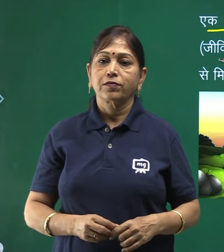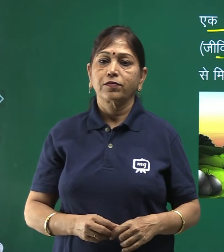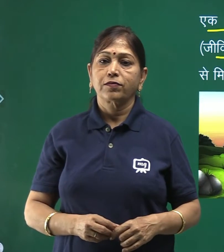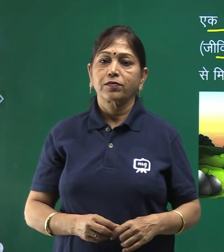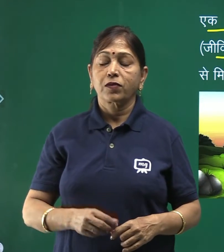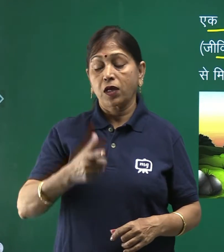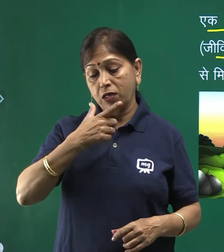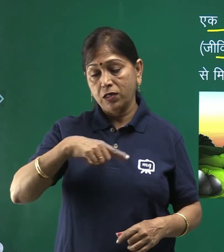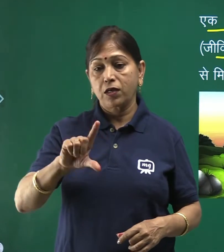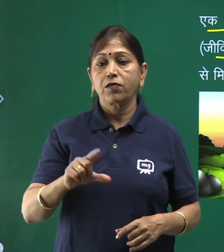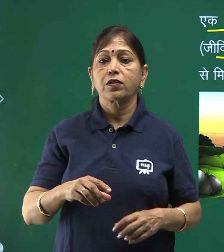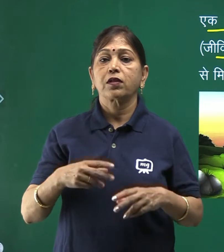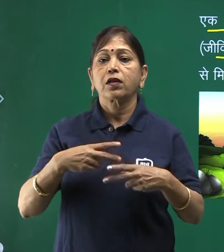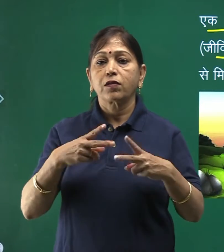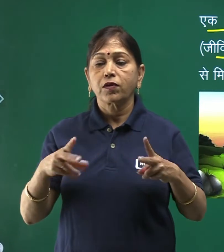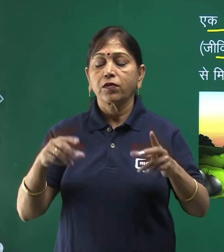जीवित जीव